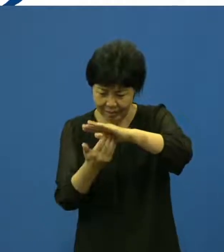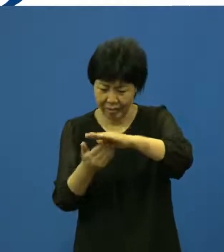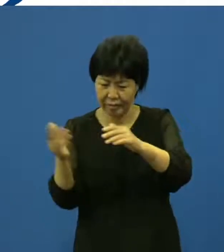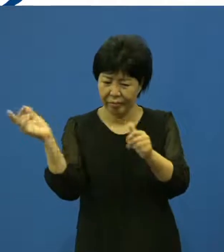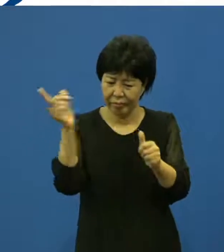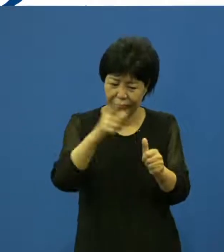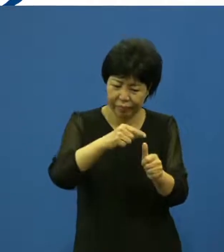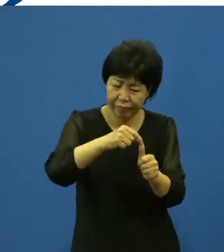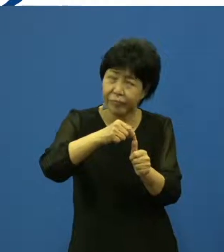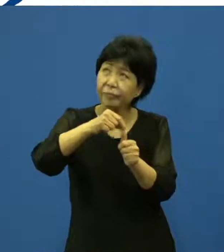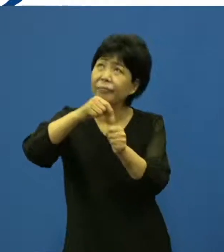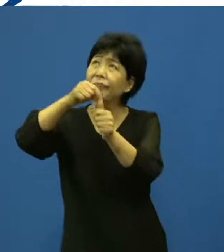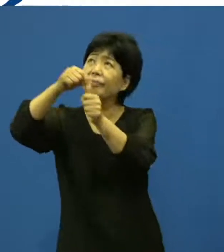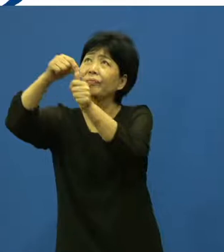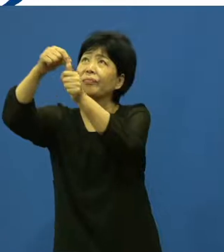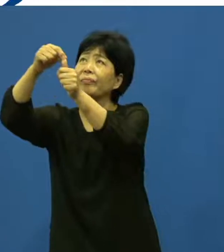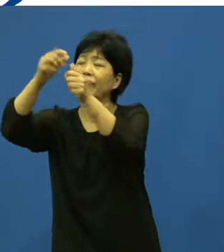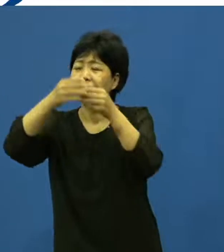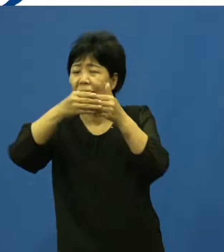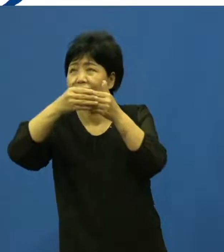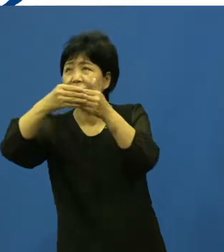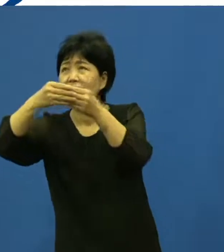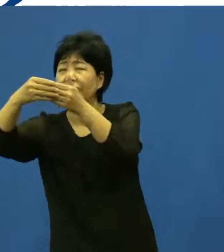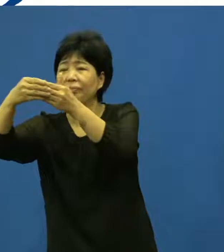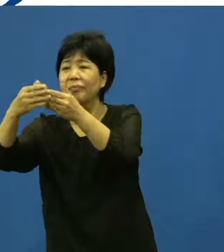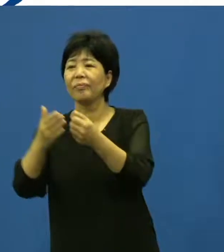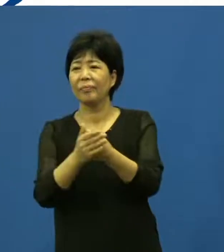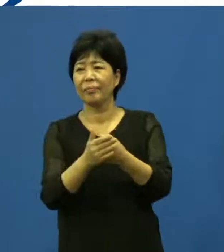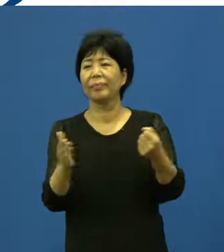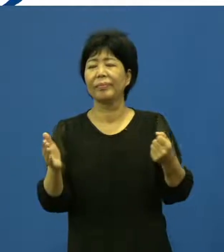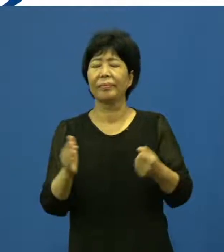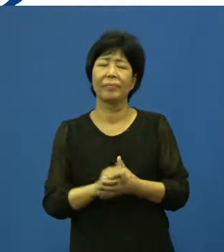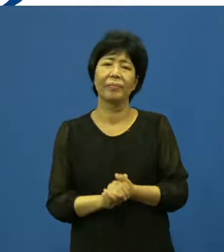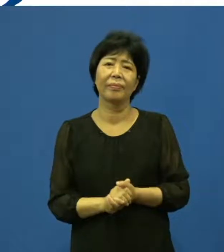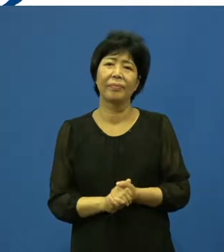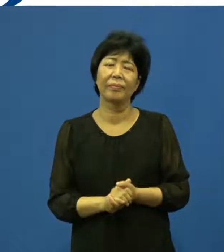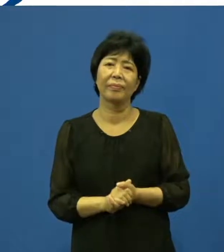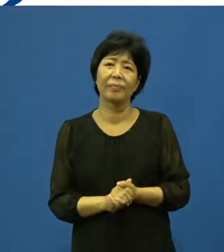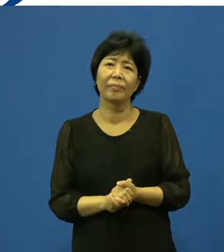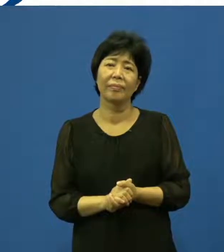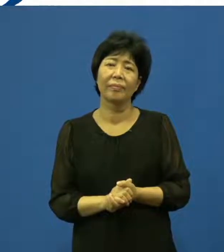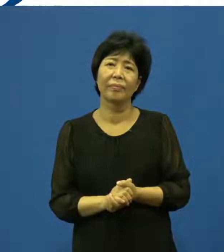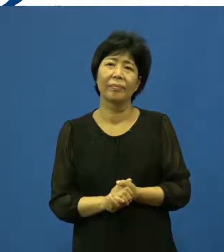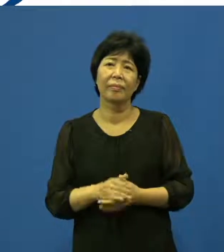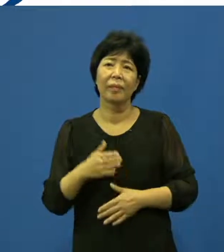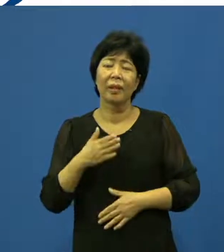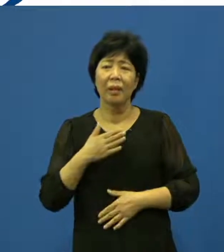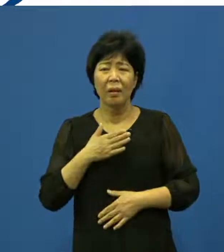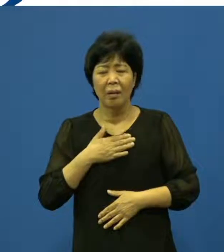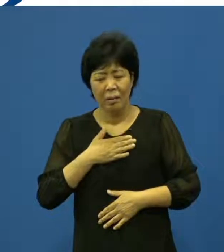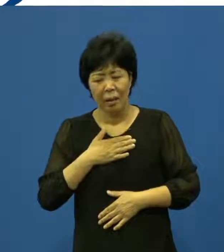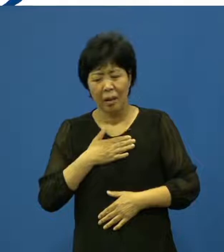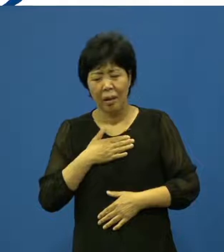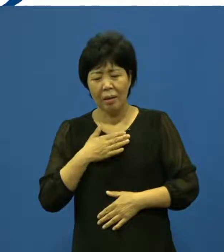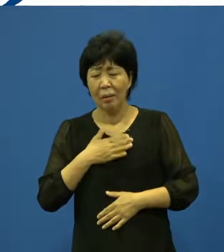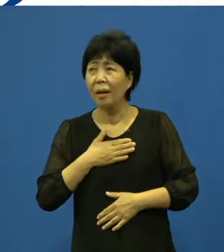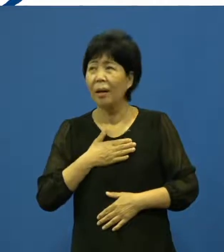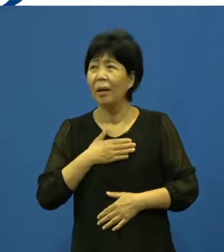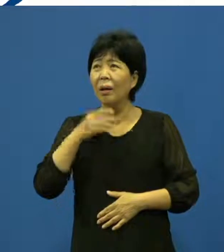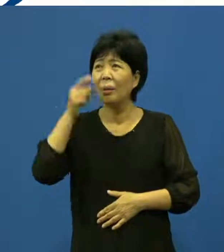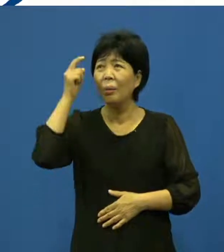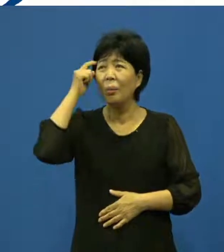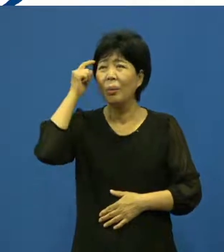한 분으로 이끌어 주실 수 있기 때문에, 그래서 우리는 도대체 내가 뭔데 나를 이렇게